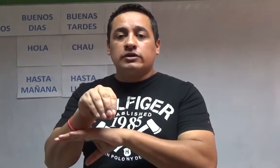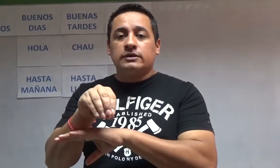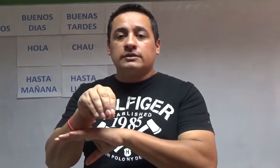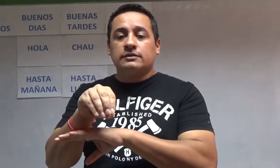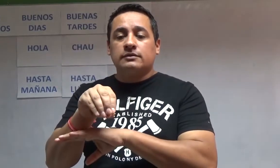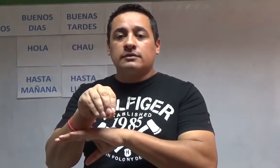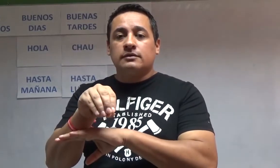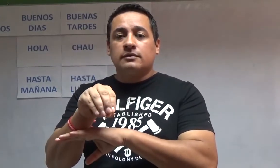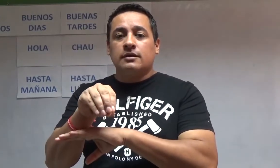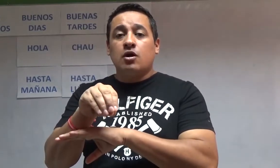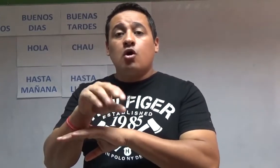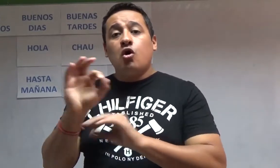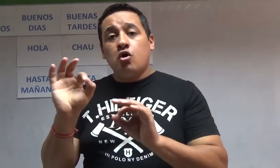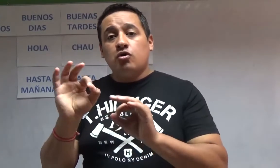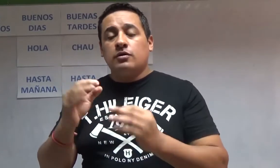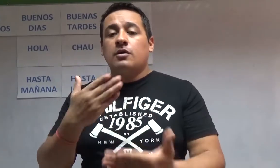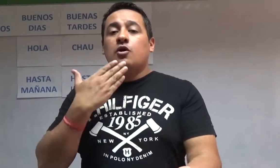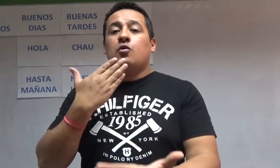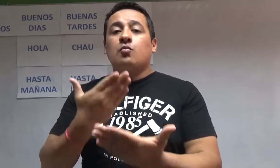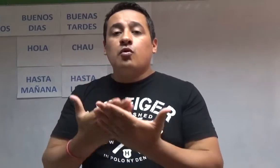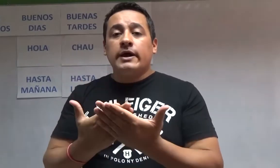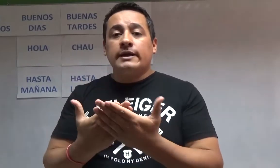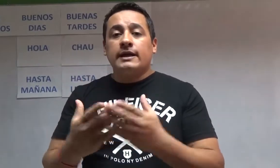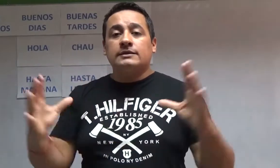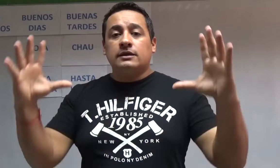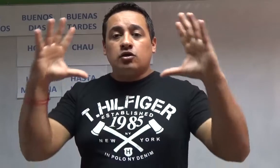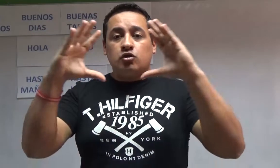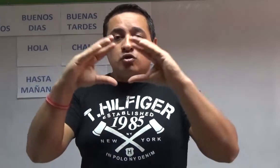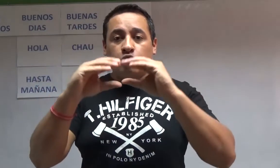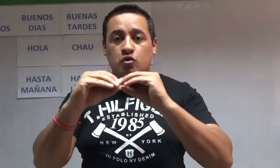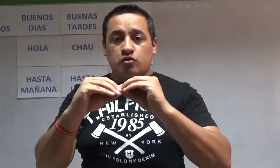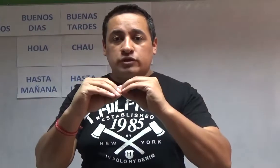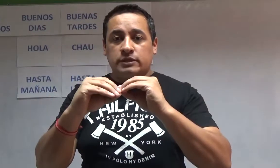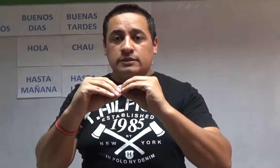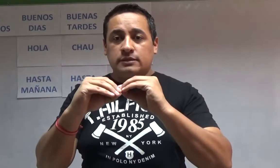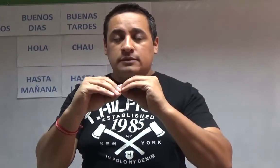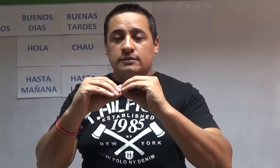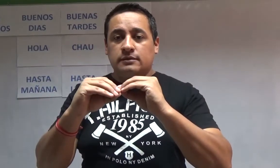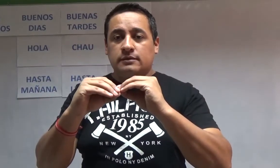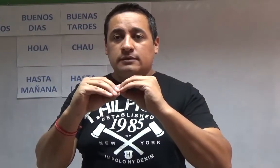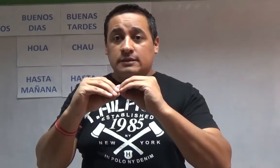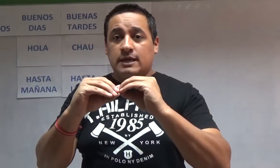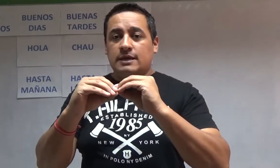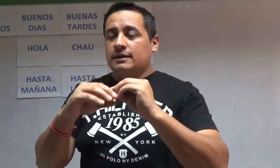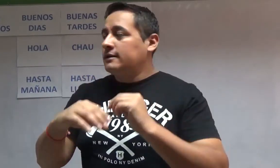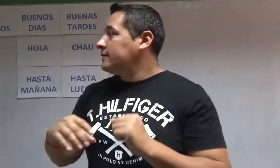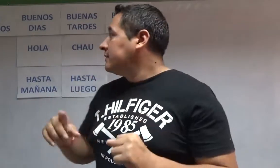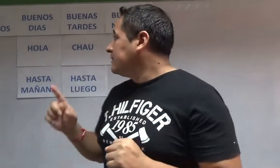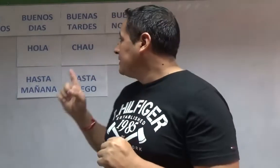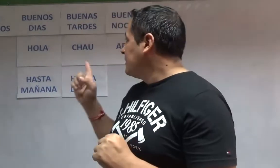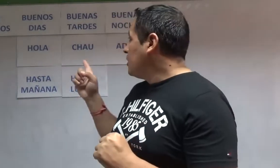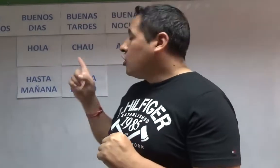noches. O buenas noches. ¿Sí?